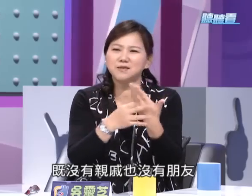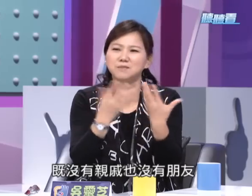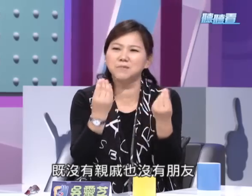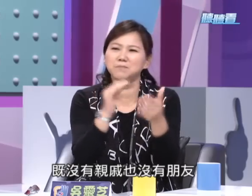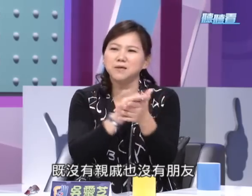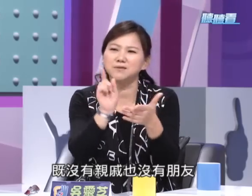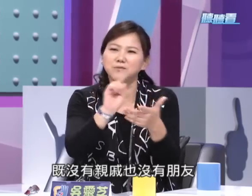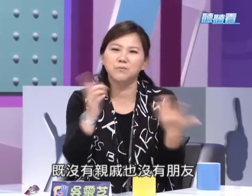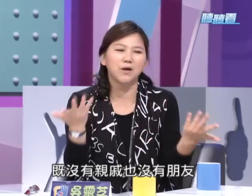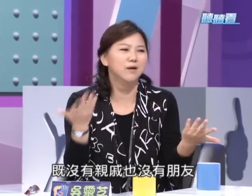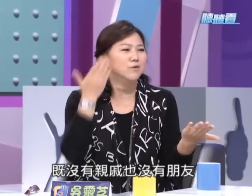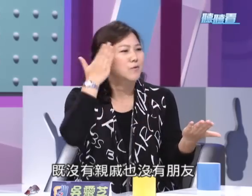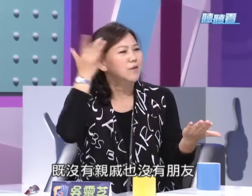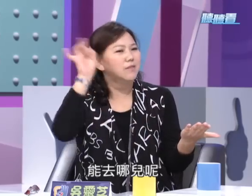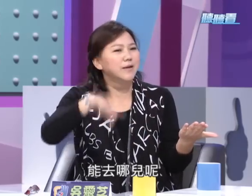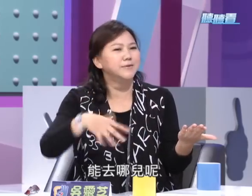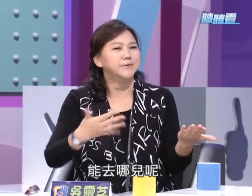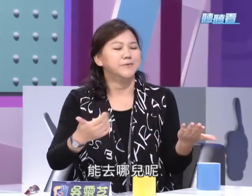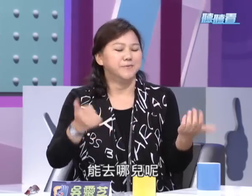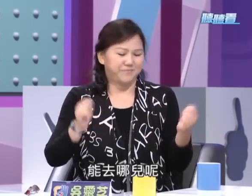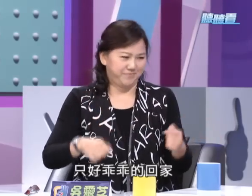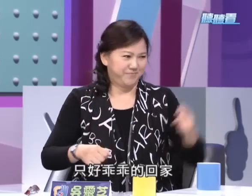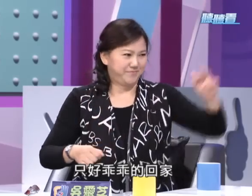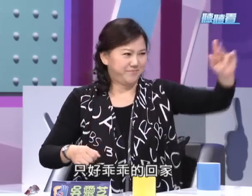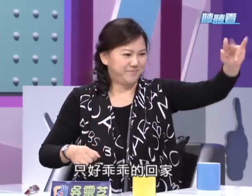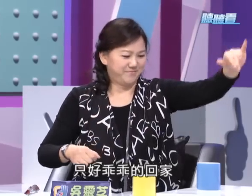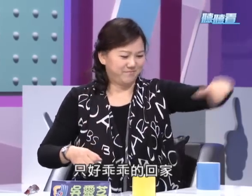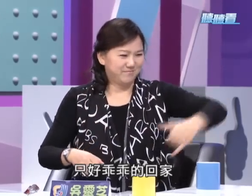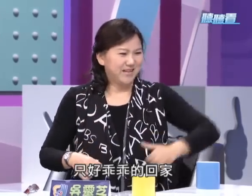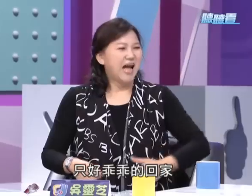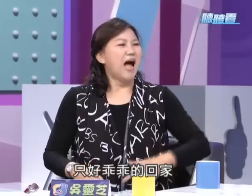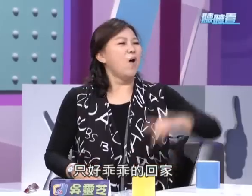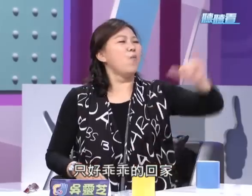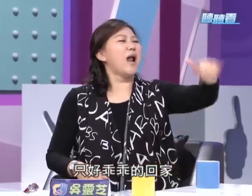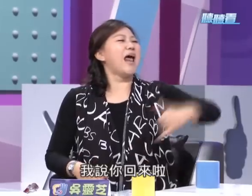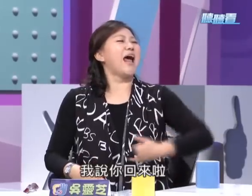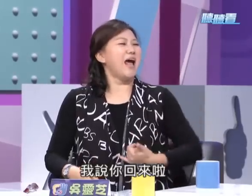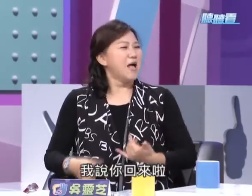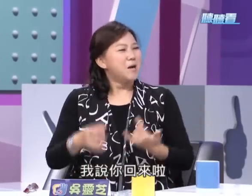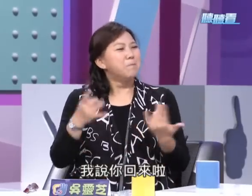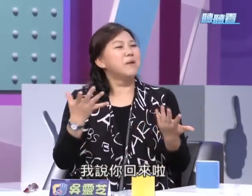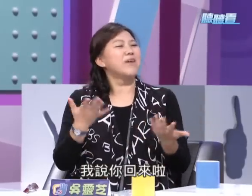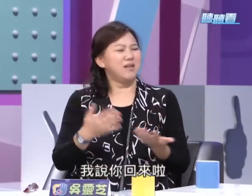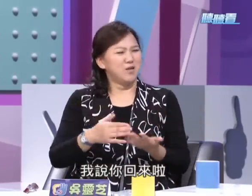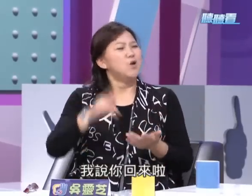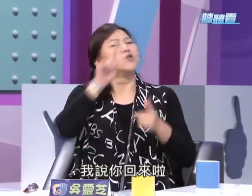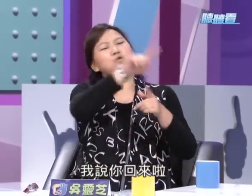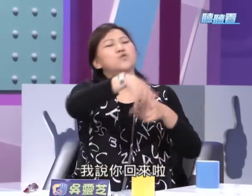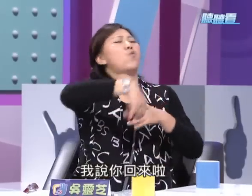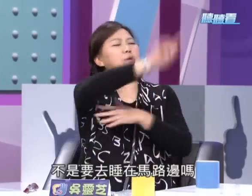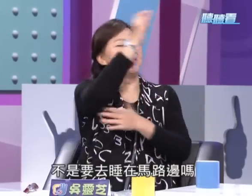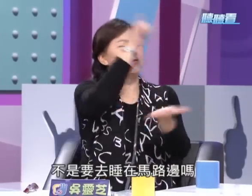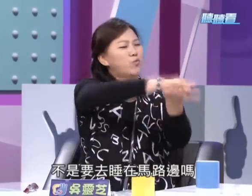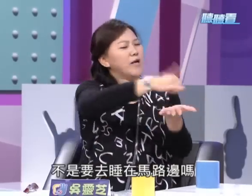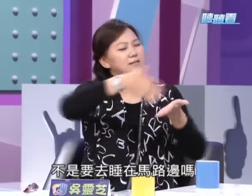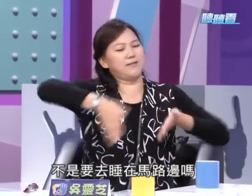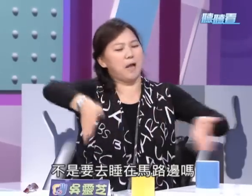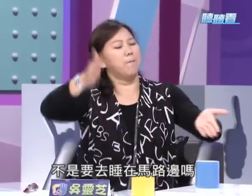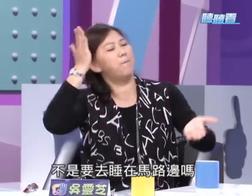亲戚也没有朋友，能去哪儿呢？只好乖乖的回家。我说你回来啦，不是要去睡在马路边